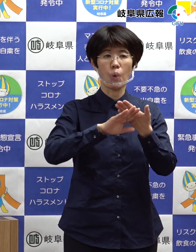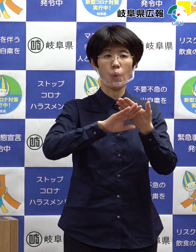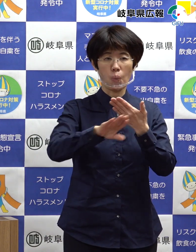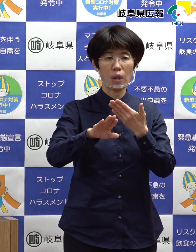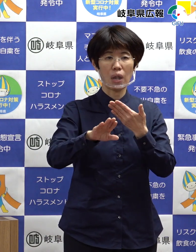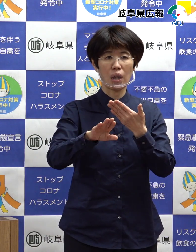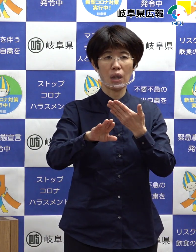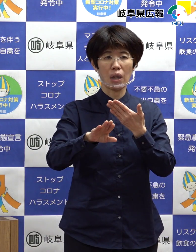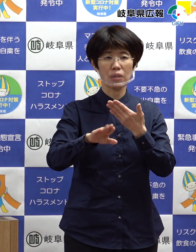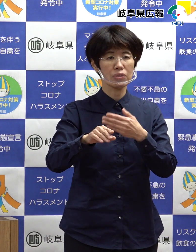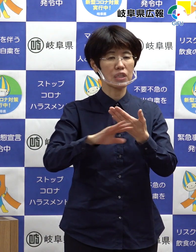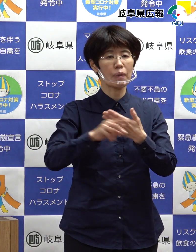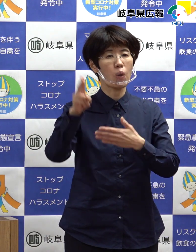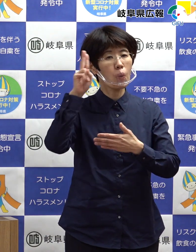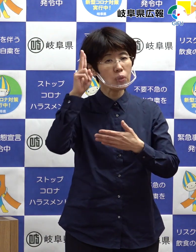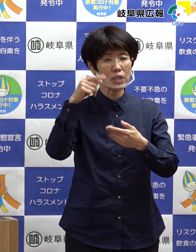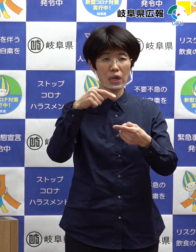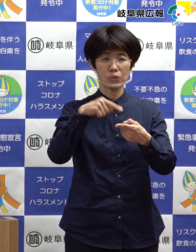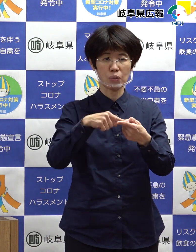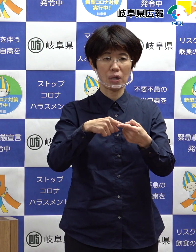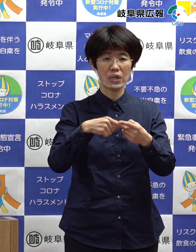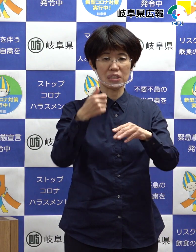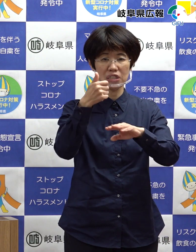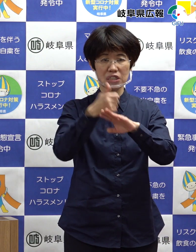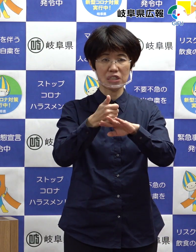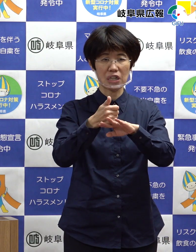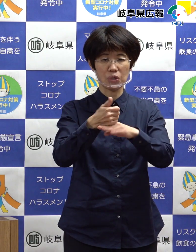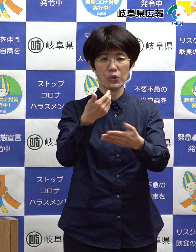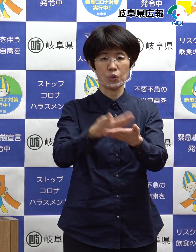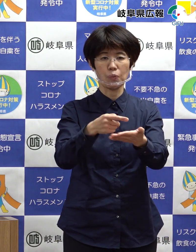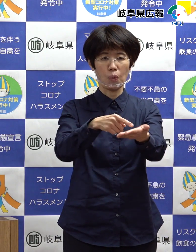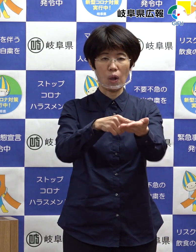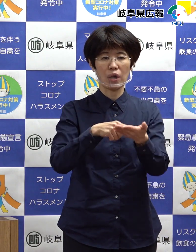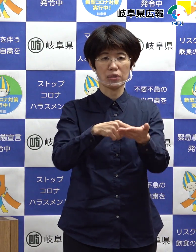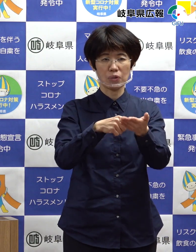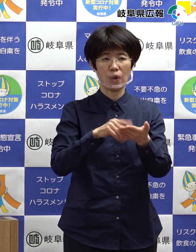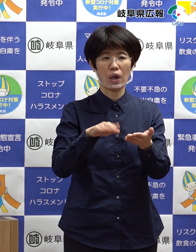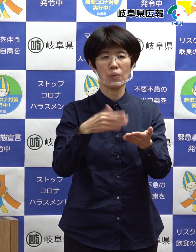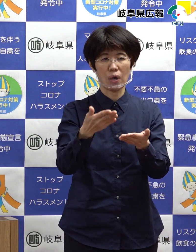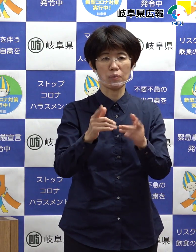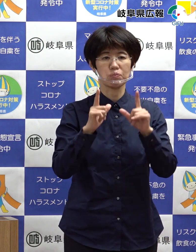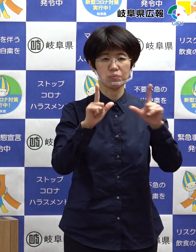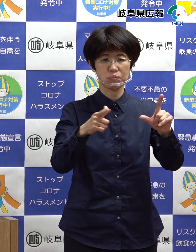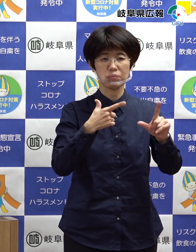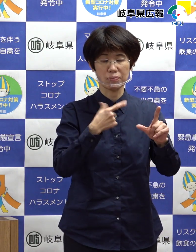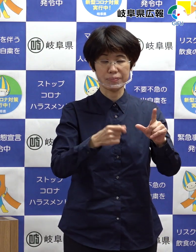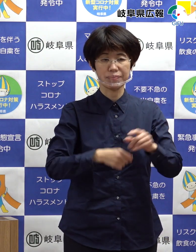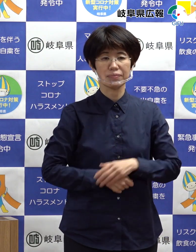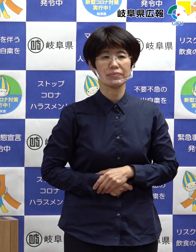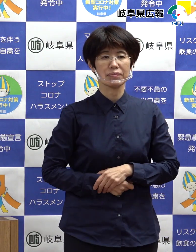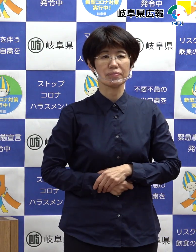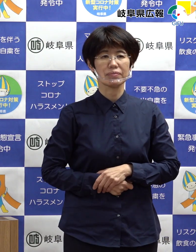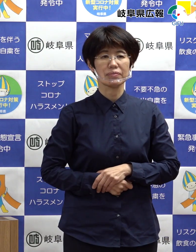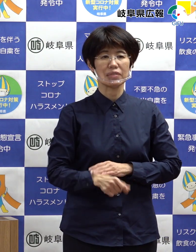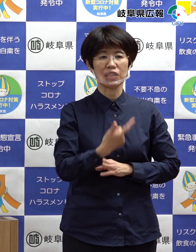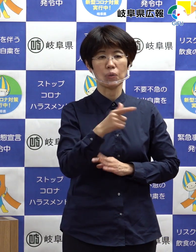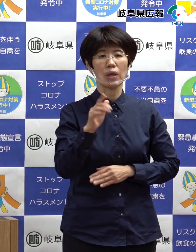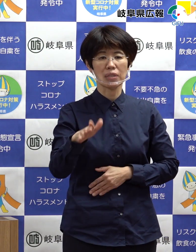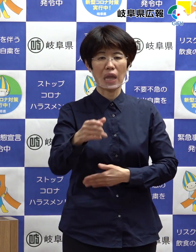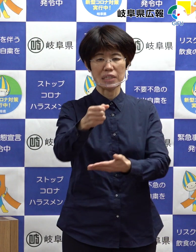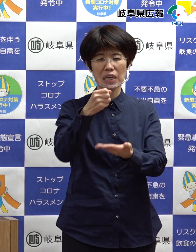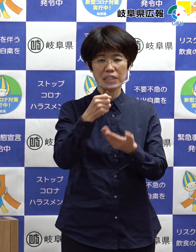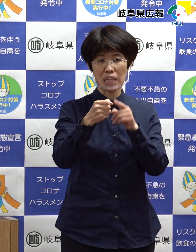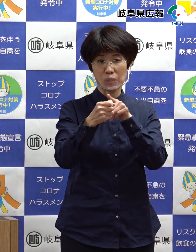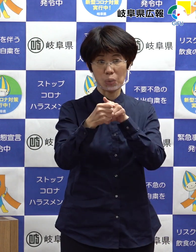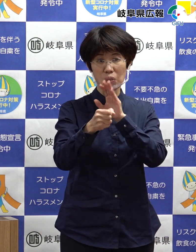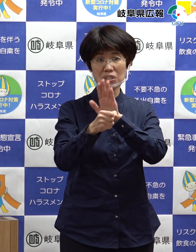大阪等ですね、知事からはどんな要望を国に対して行っていたかというのは。 さまざまありましたけども、やはり財政的支